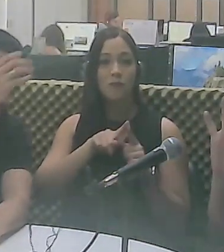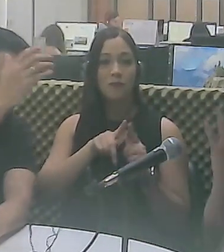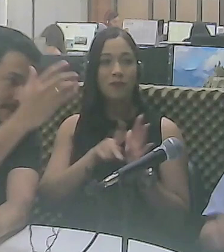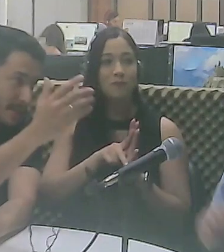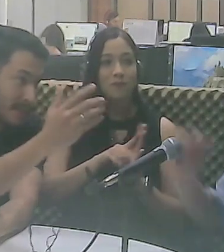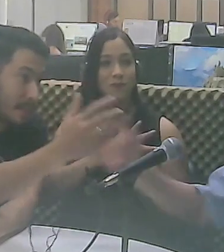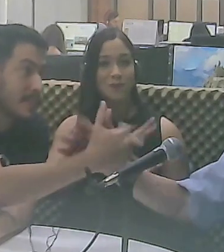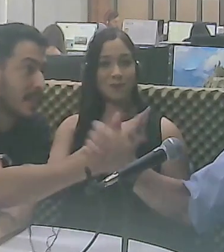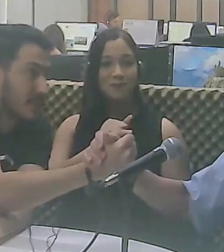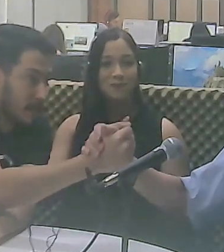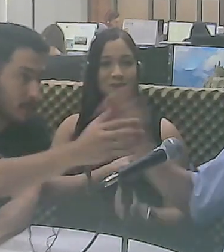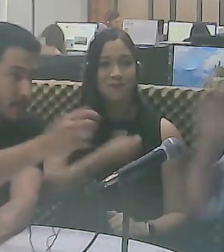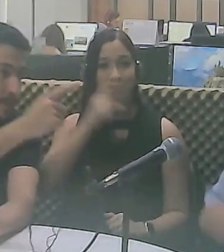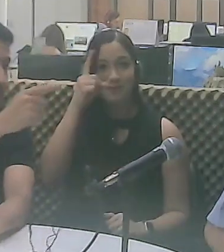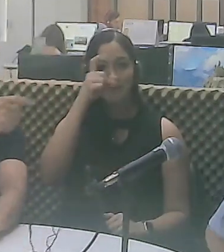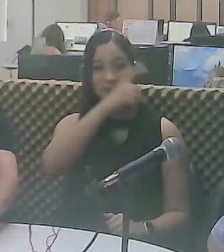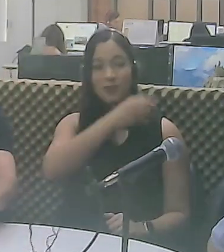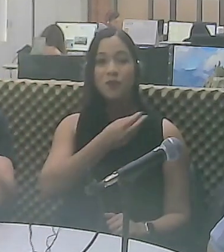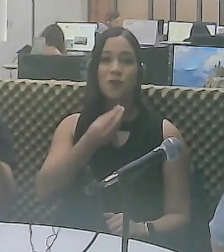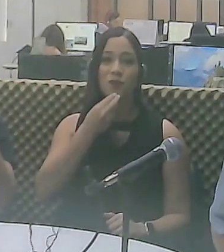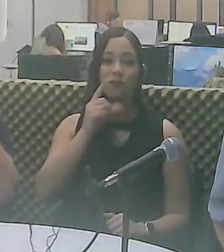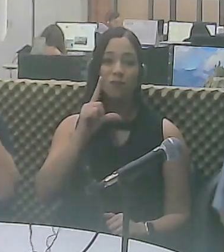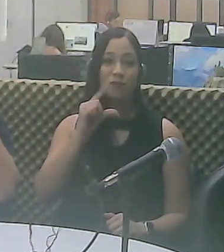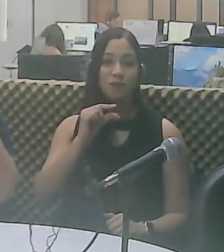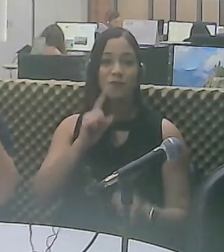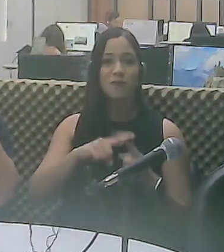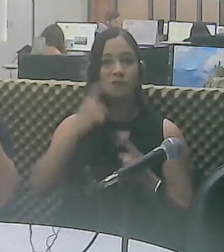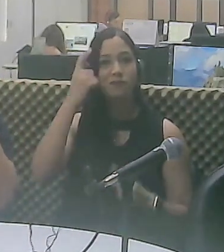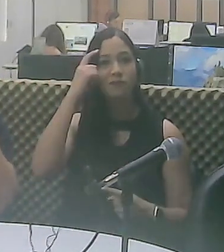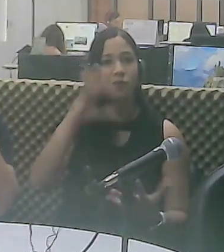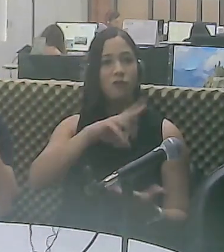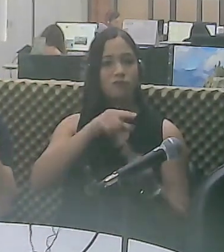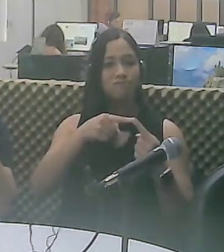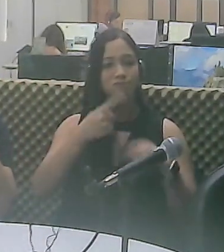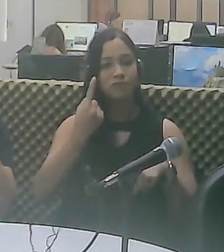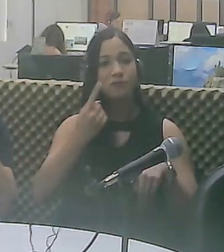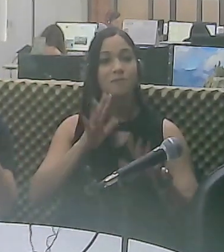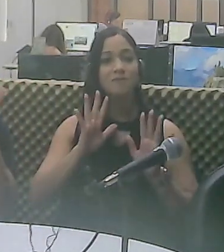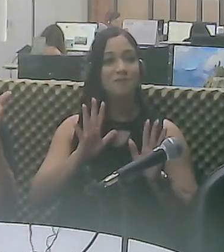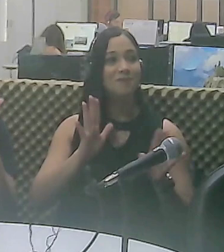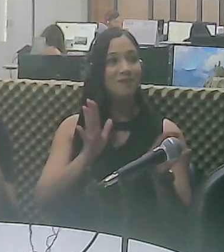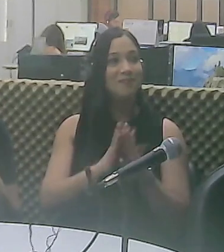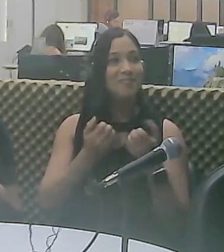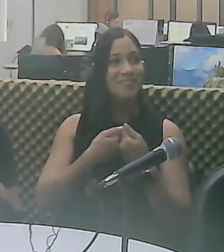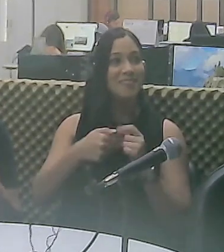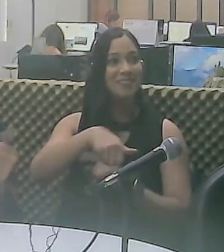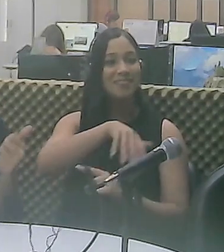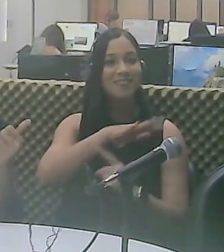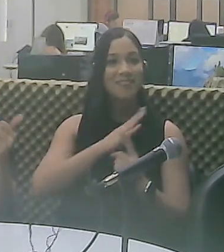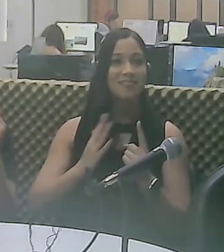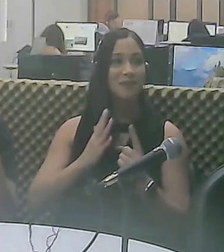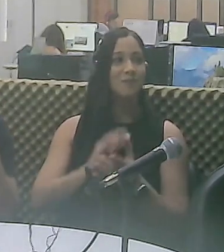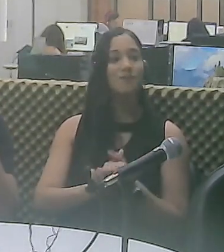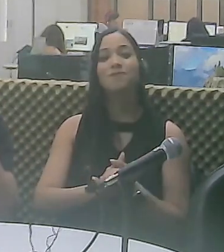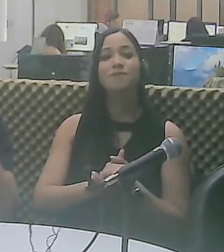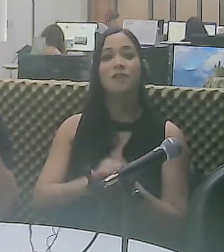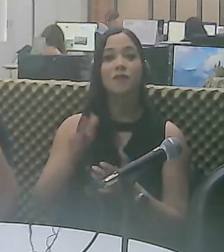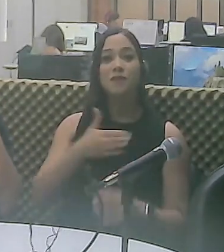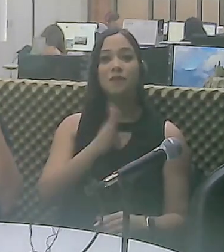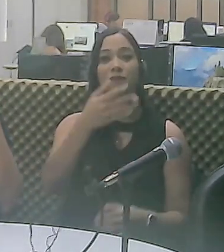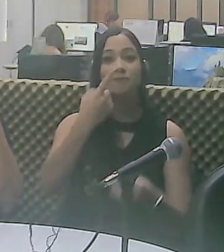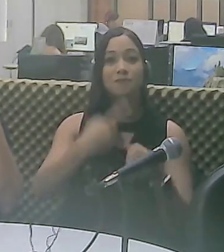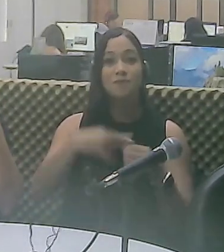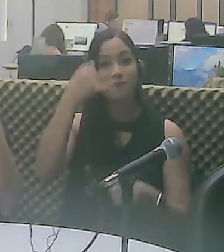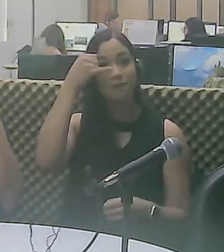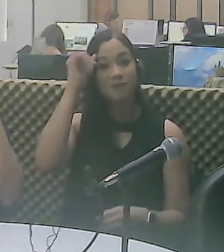mas teve uma vida difícil poucas oportunidades e achava que o mundo não foi feito para ele até o busão social aparecer ele percorre as zonas